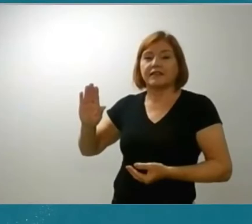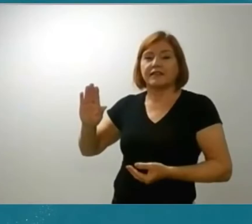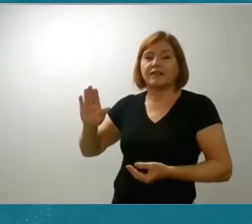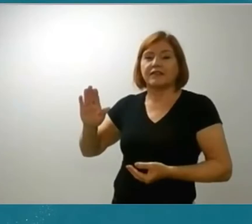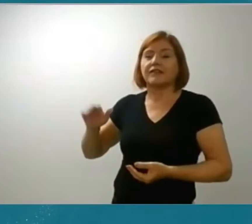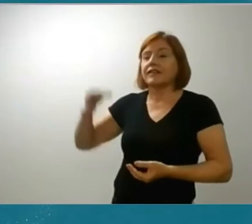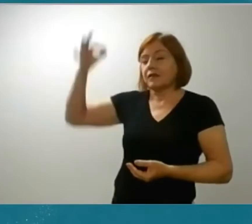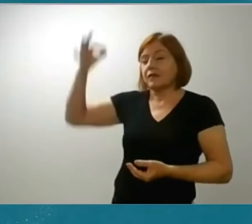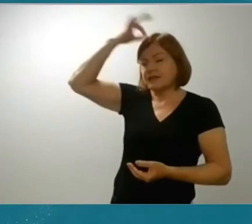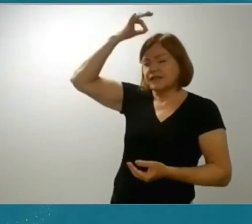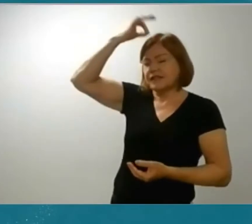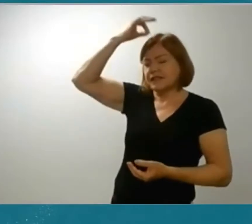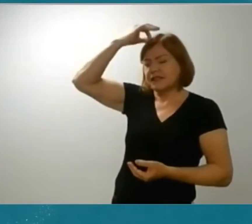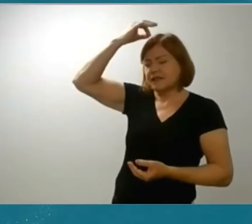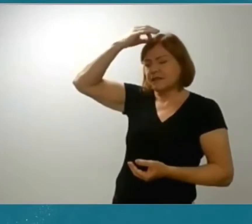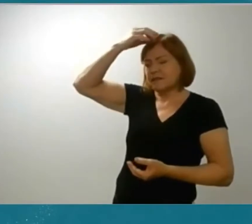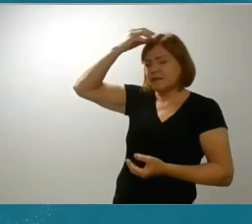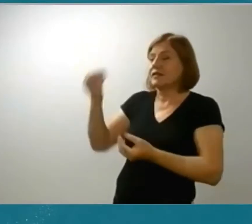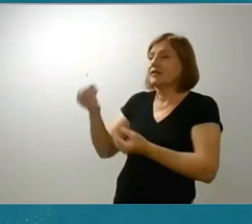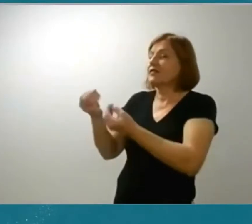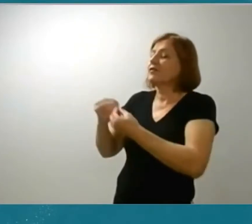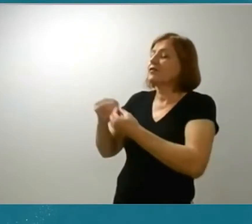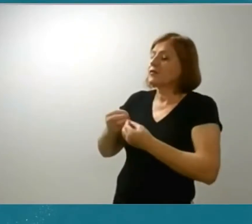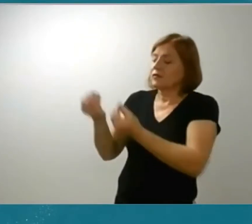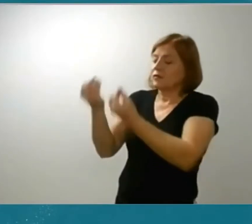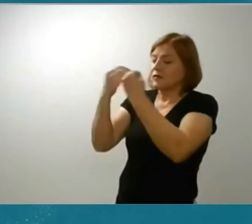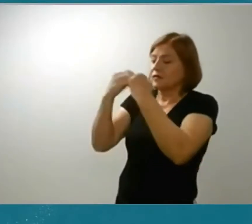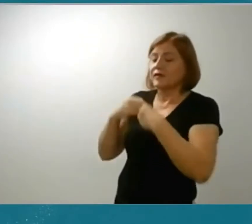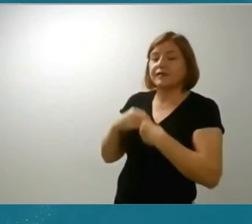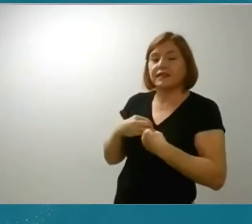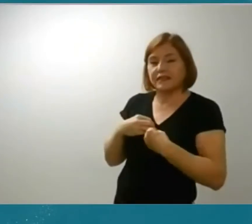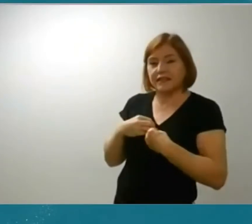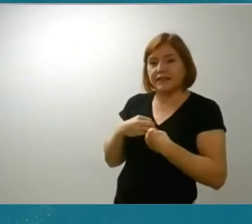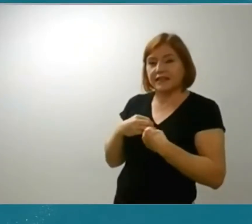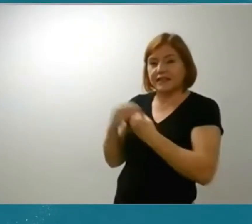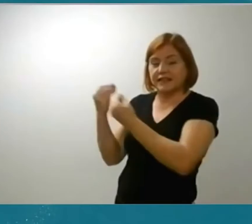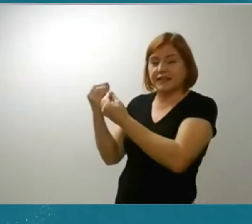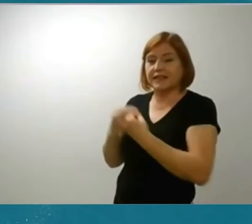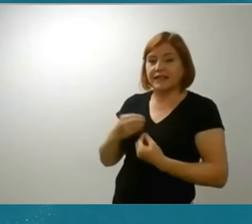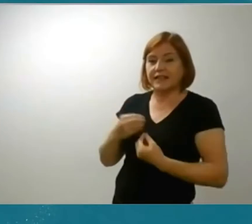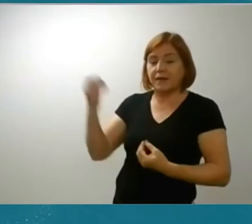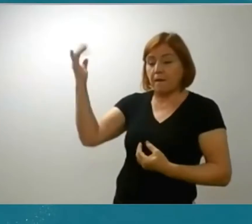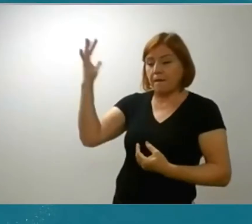Deus. Ele mesmo é o seu conselheiro. É ou não é?